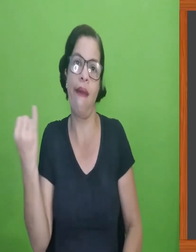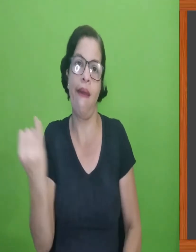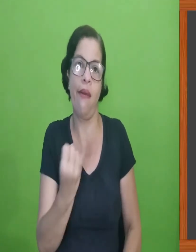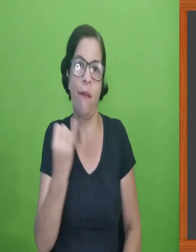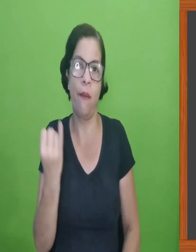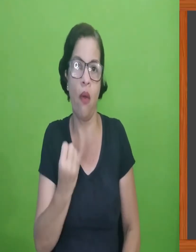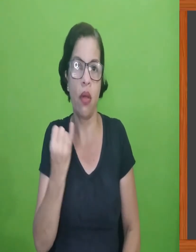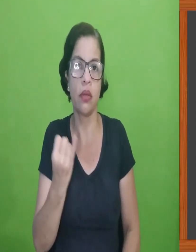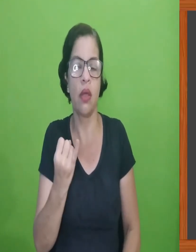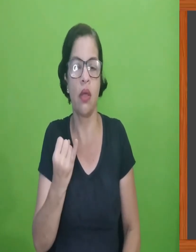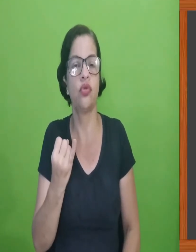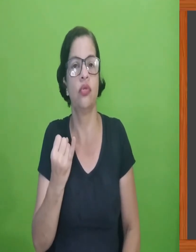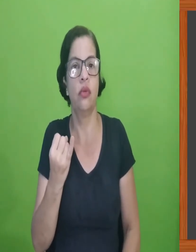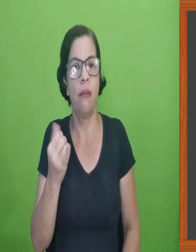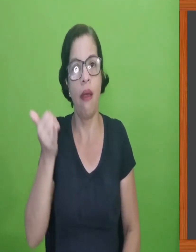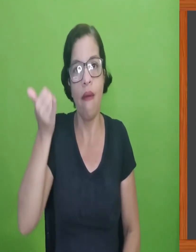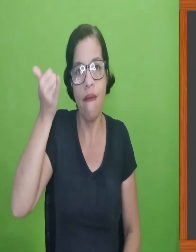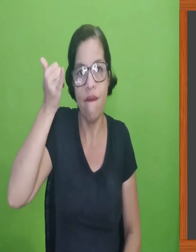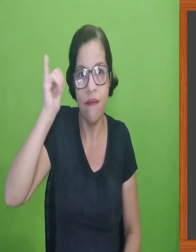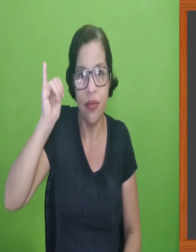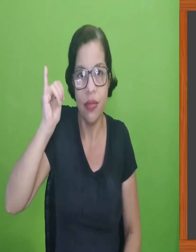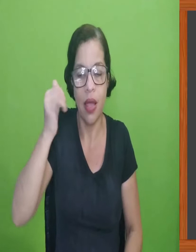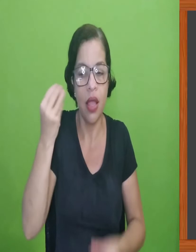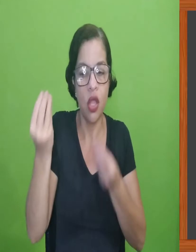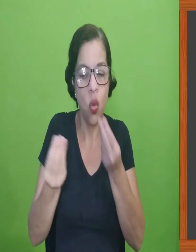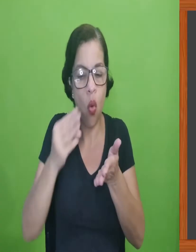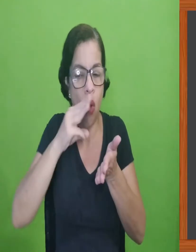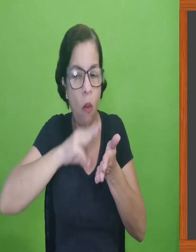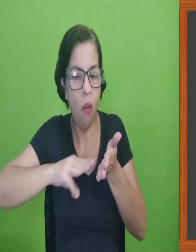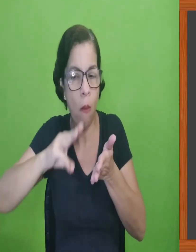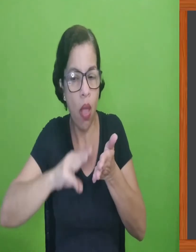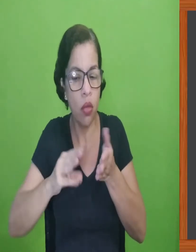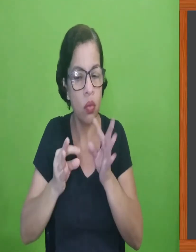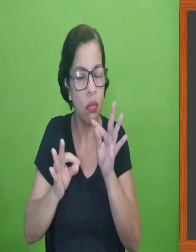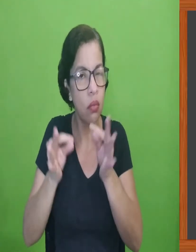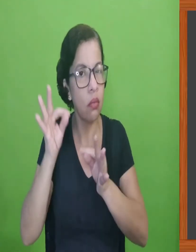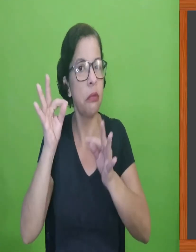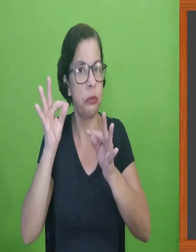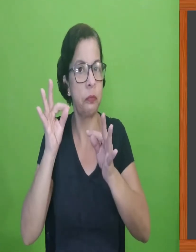para a prevenção efetiva com a correta definição das metas terapêuticas.